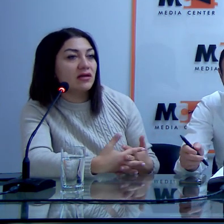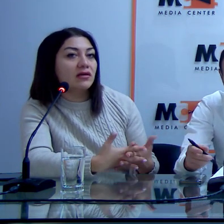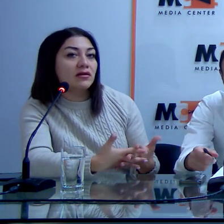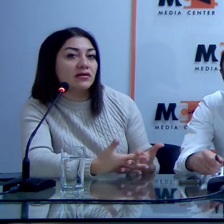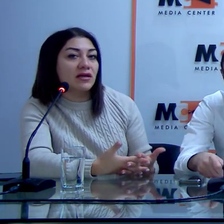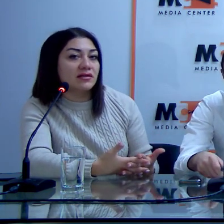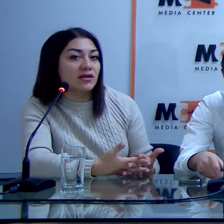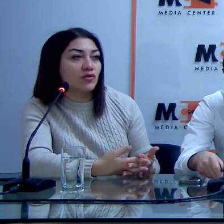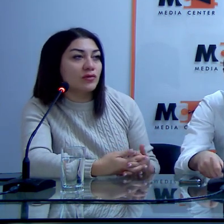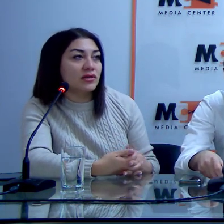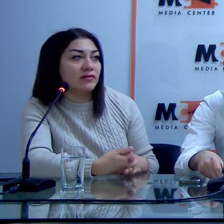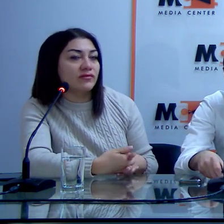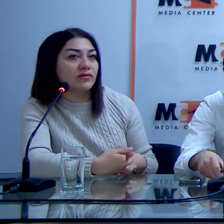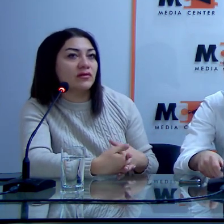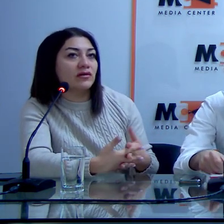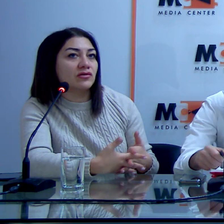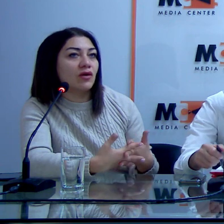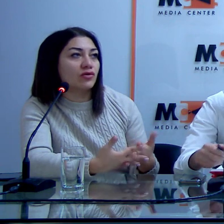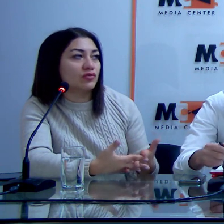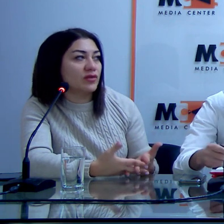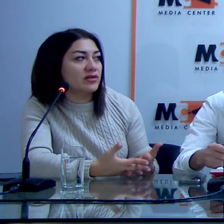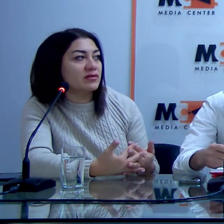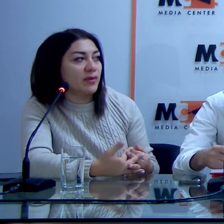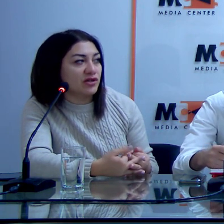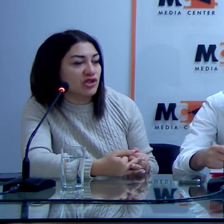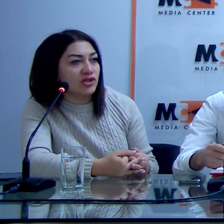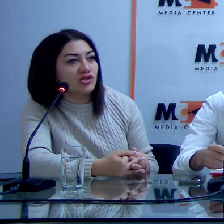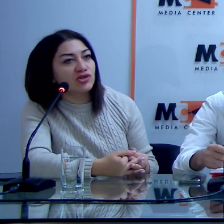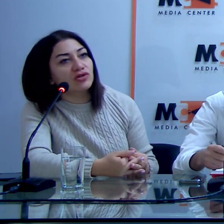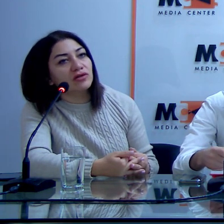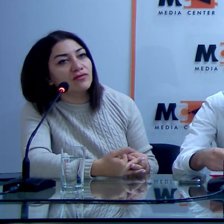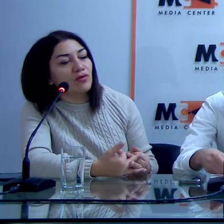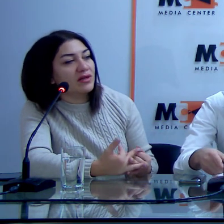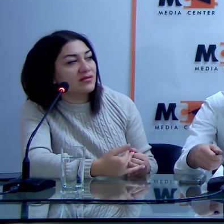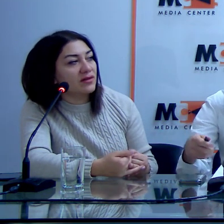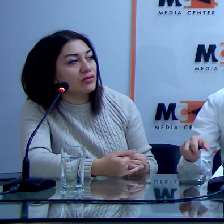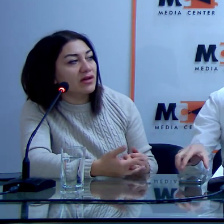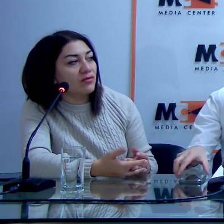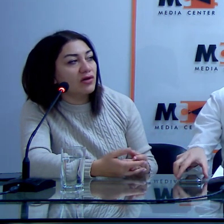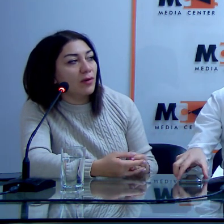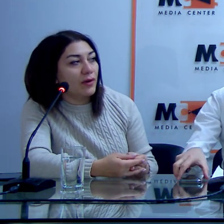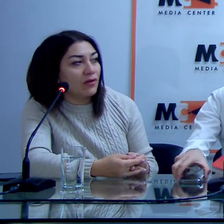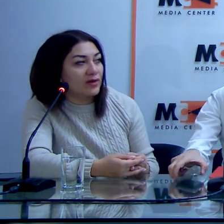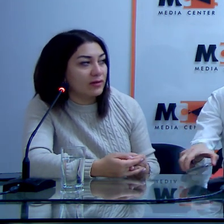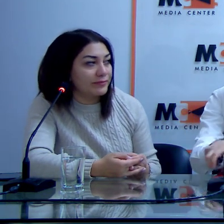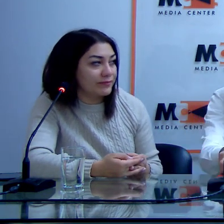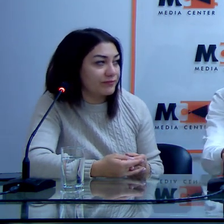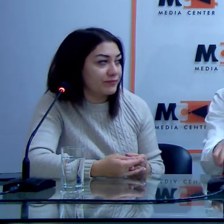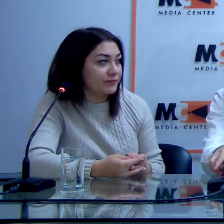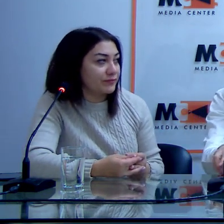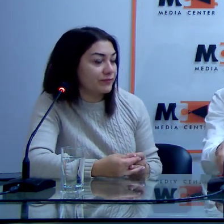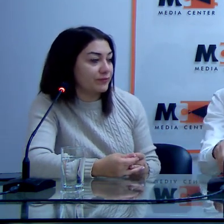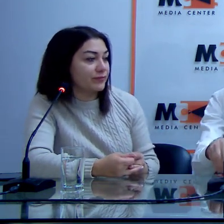անձանց իրազեկումը եւ հերթահաղորդումներից պատշաճ ինֆորմացվելու իրավունքը ապահովելու։